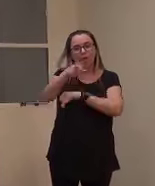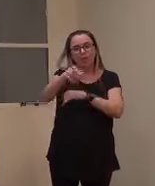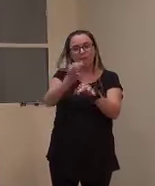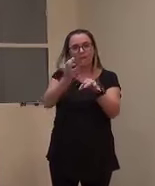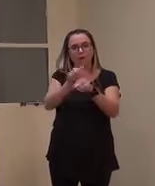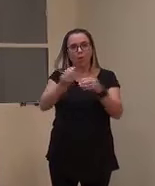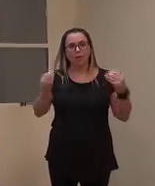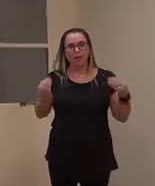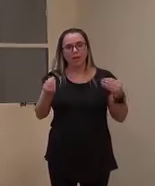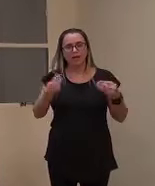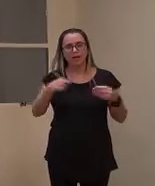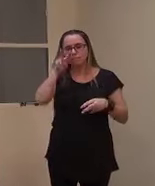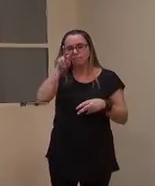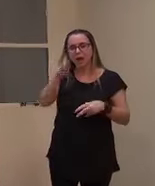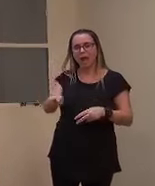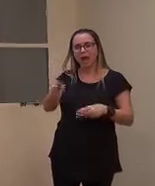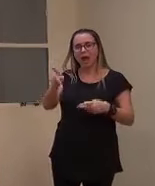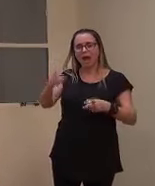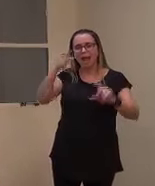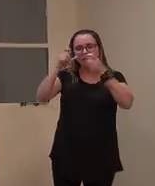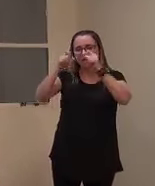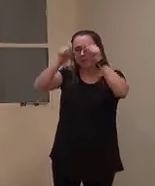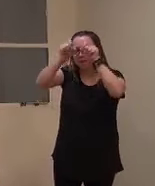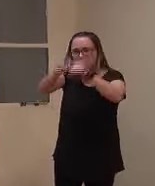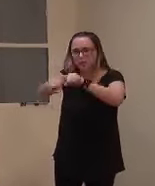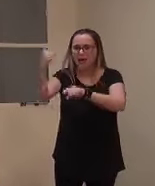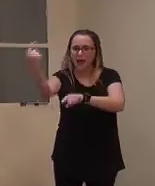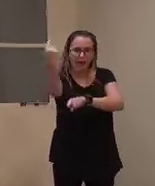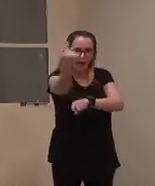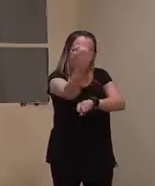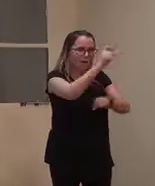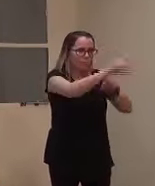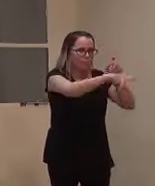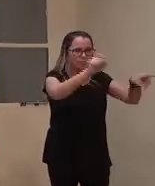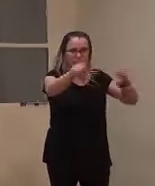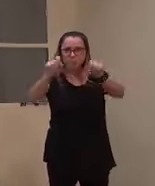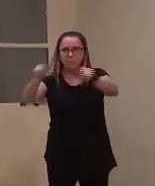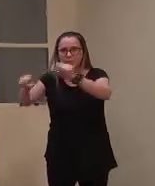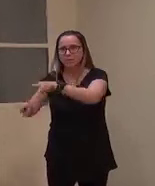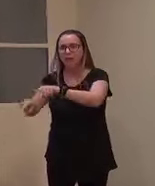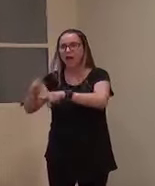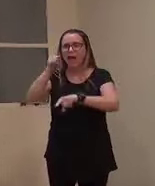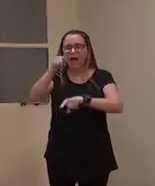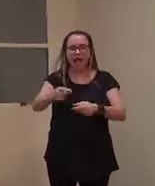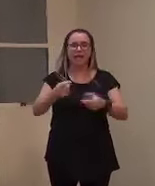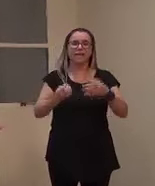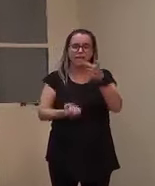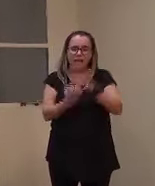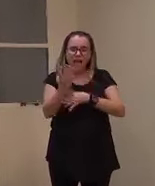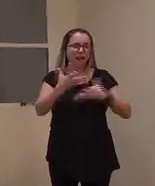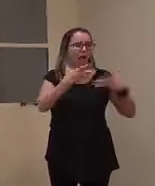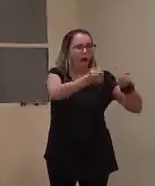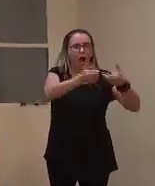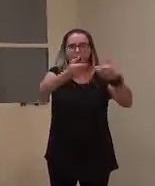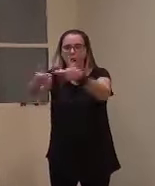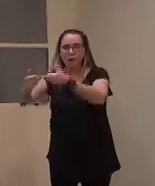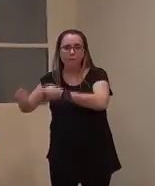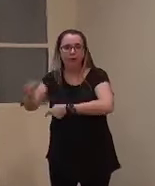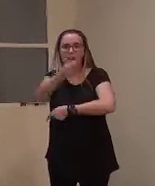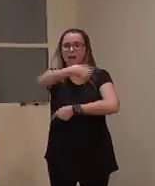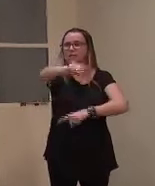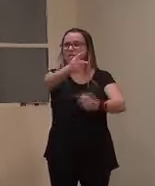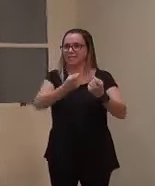está minando la experiencia puntual de cada estudiante y generar los a también ajenos acompañamientos necesarios